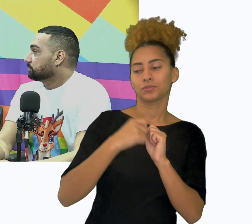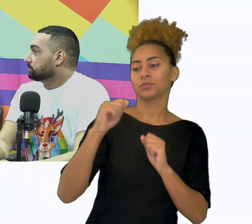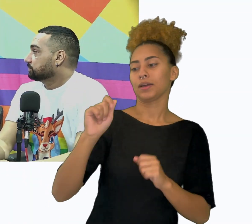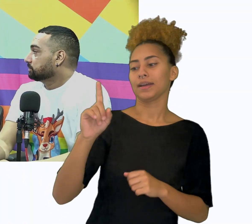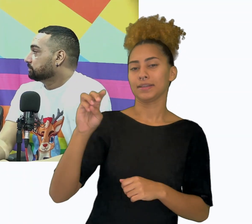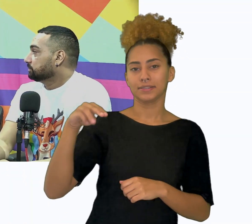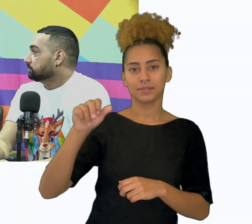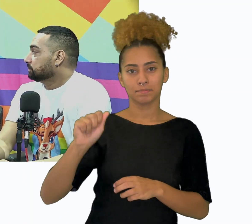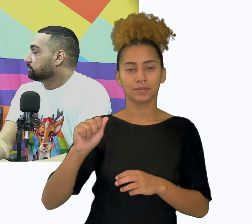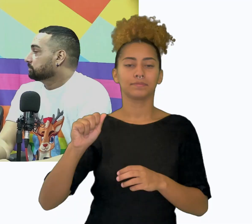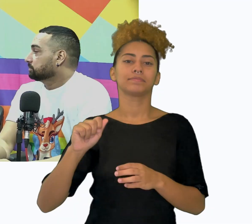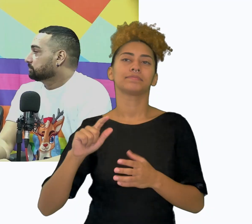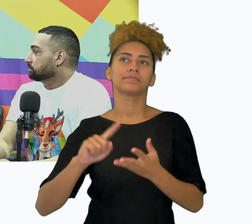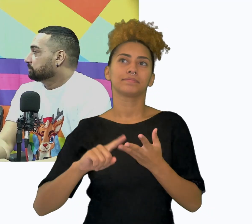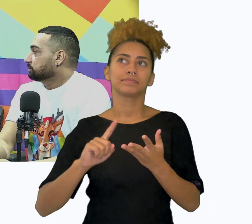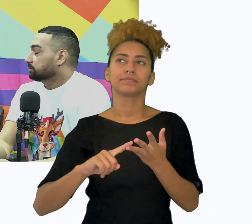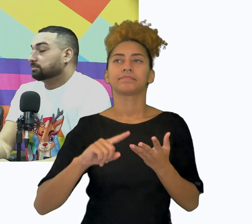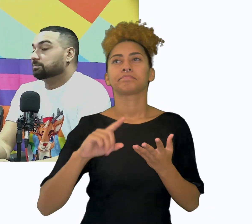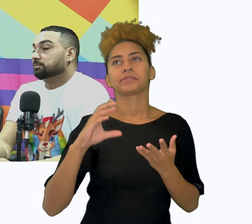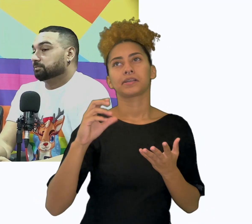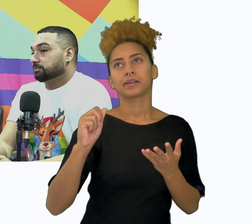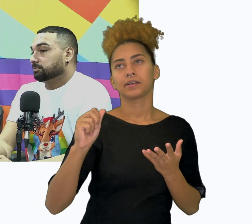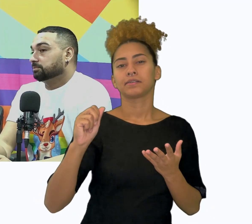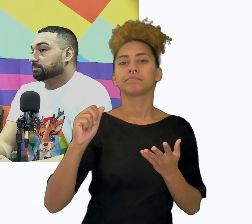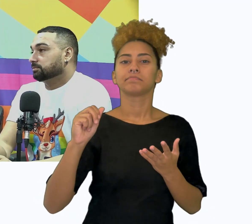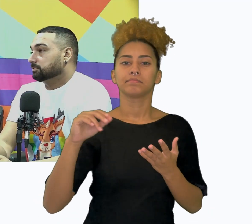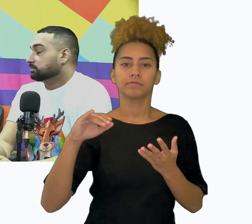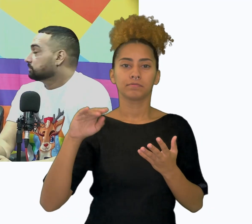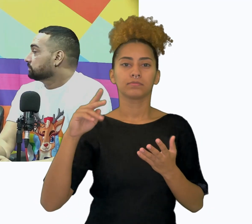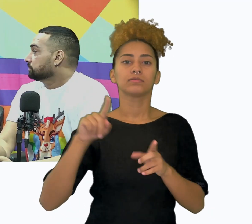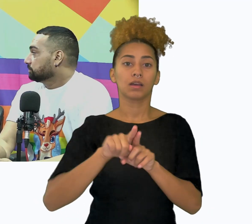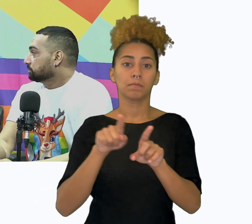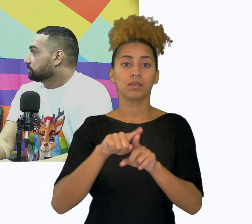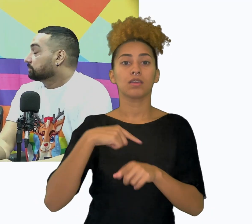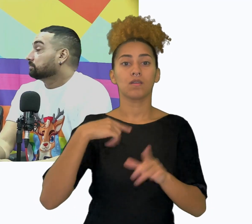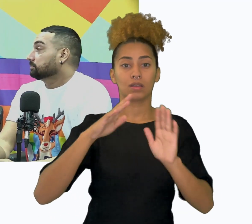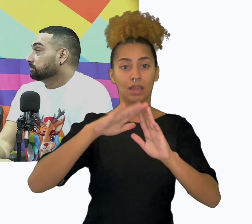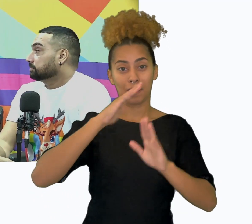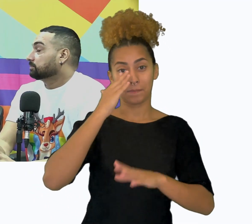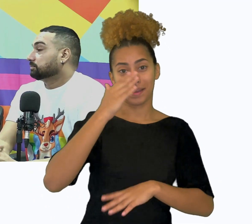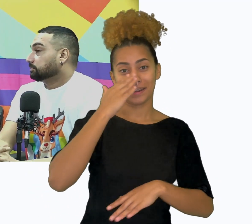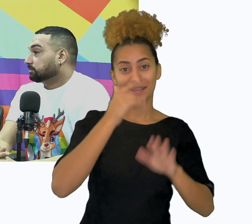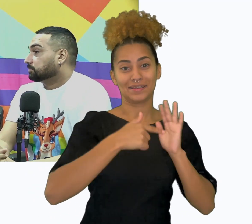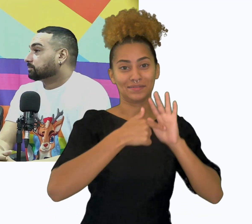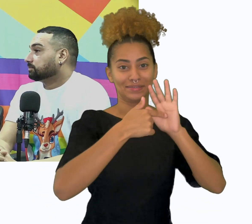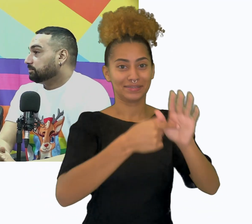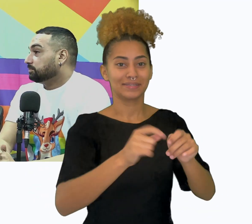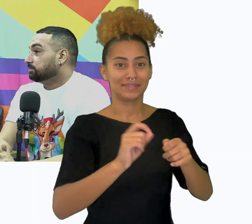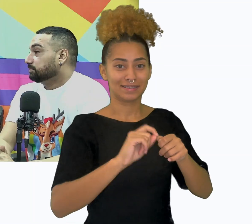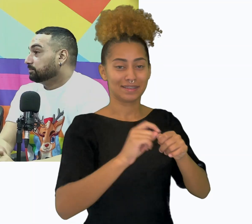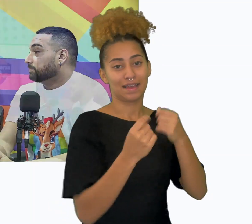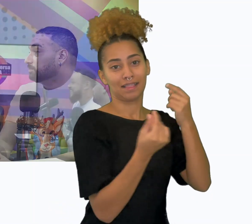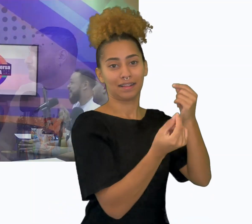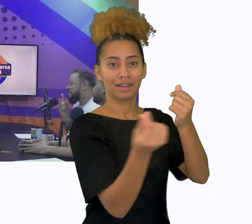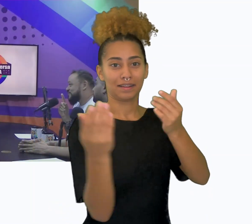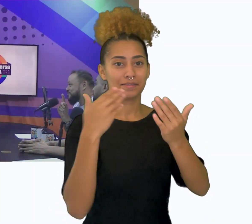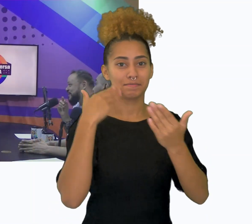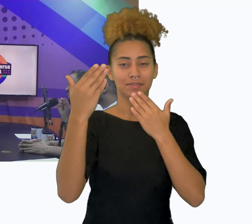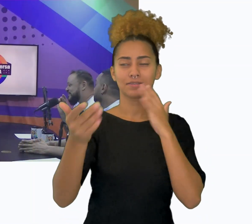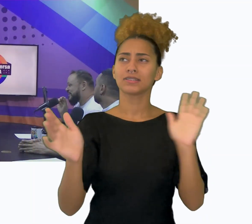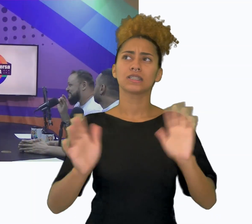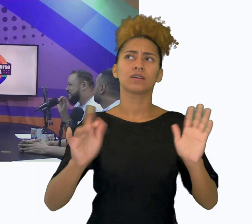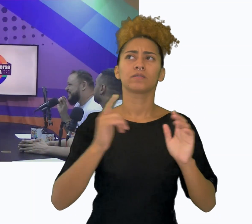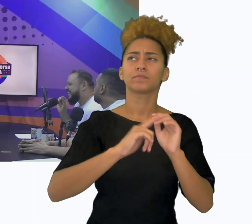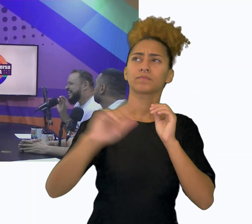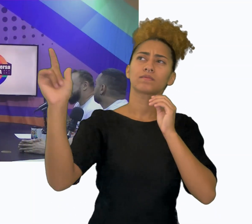Adma Colares, acho que a Camille também, que eu fazia o cabaré na abertura do show da Raimundinha. Não, era